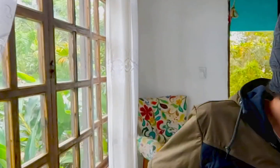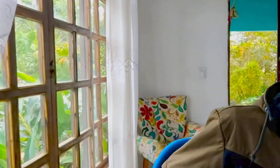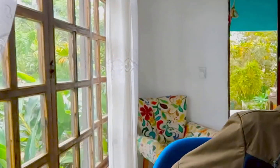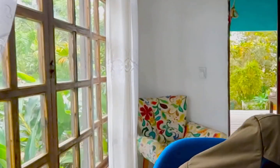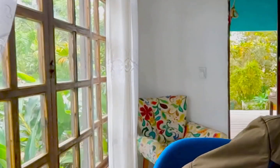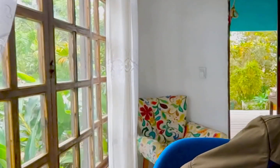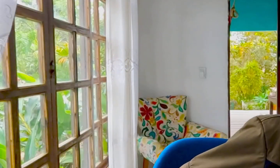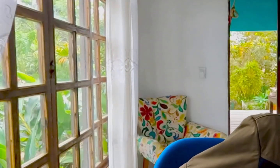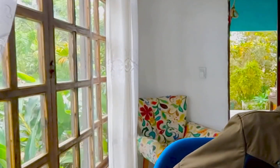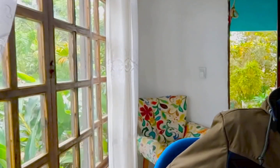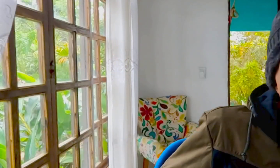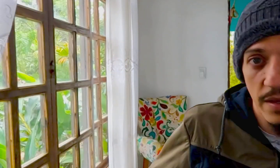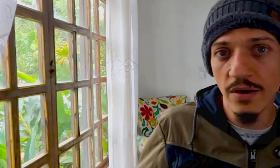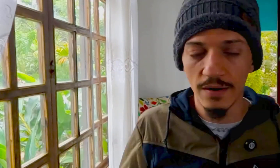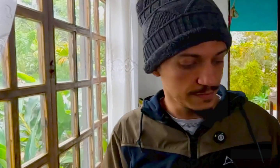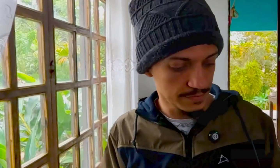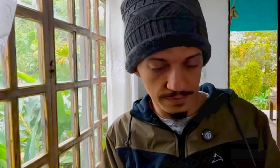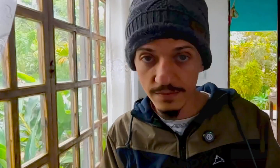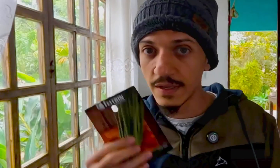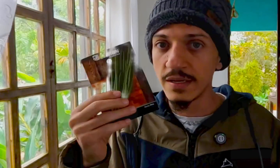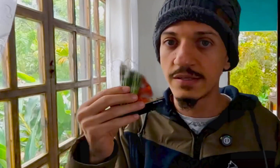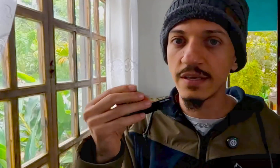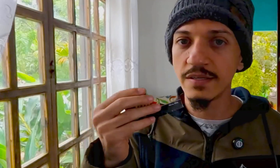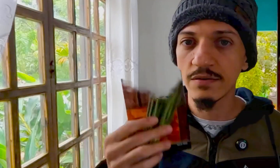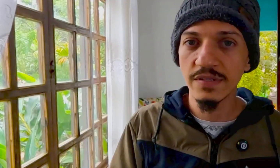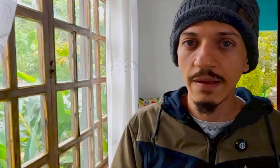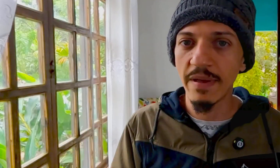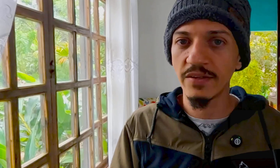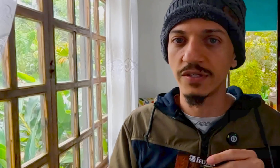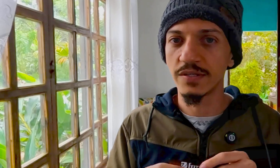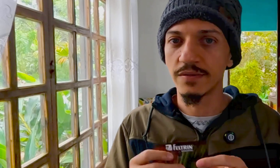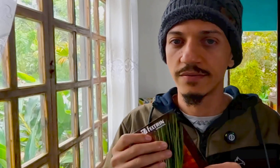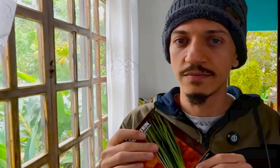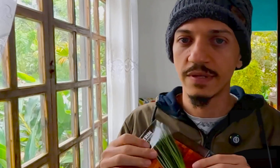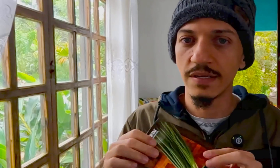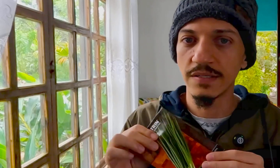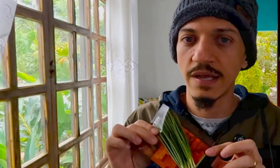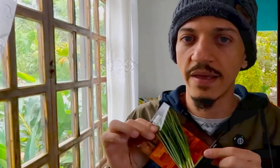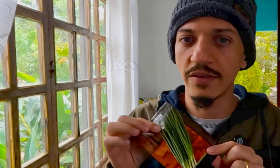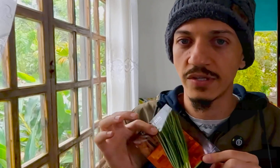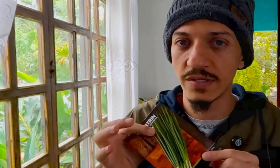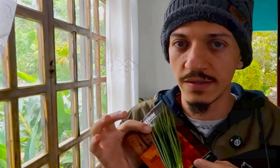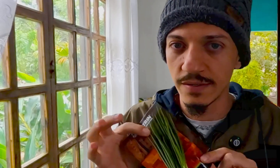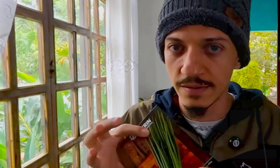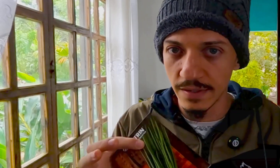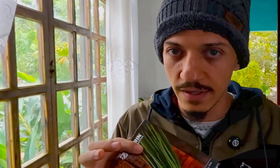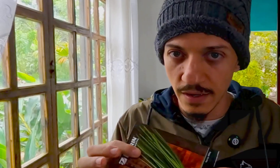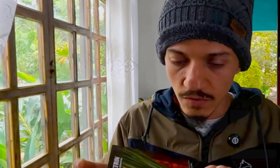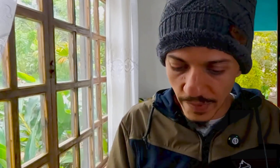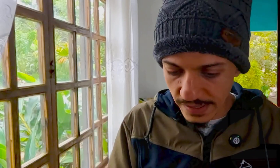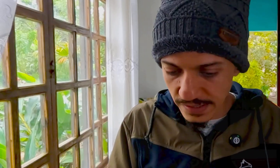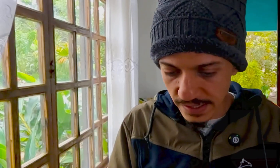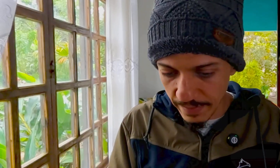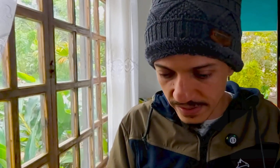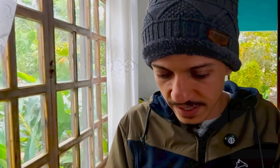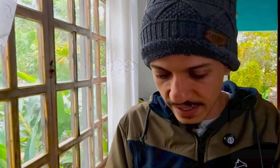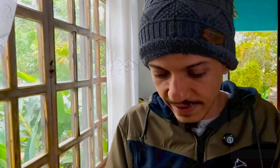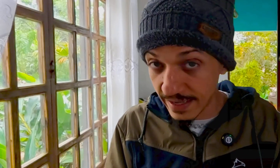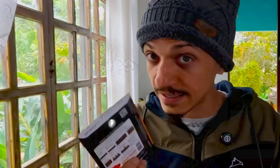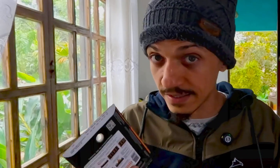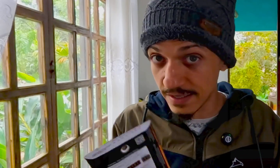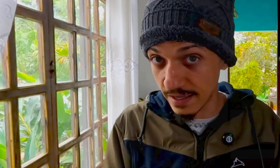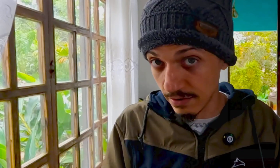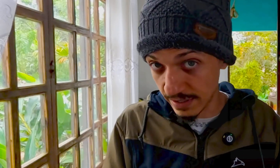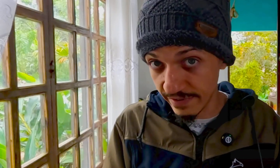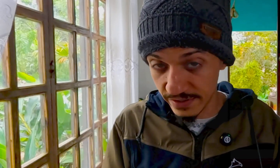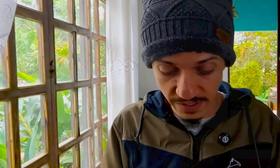comigo. Aqui, ó. Aqui são sementes, né? Sementes. Comprei essas sementes aqui, na verdade,